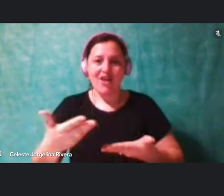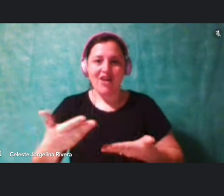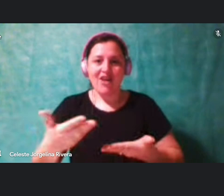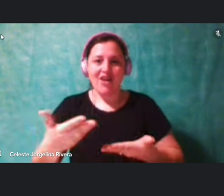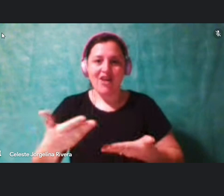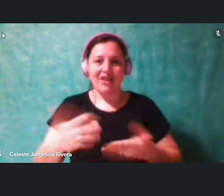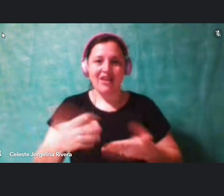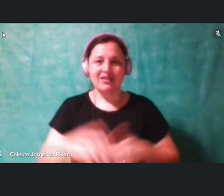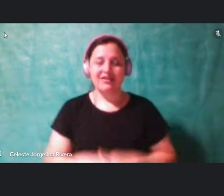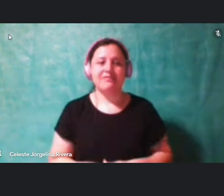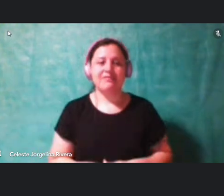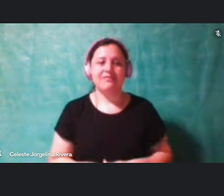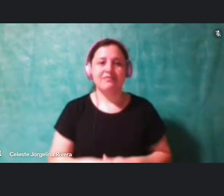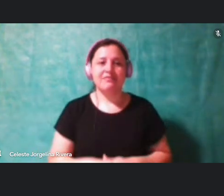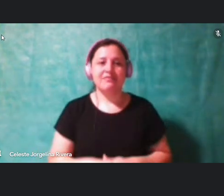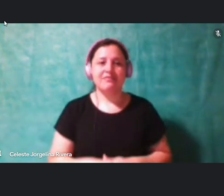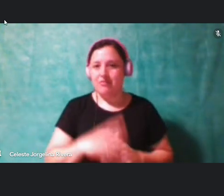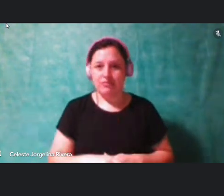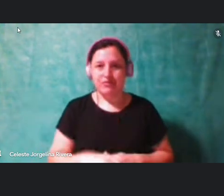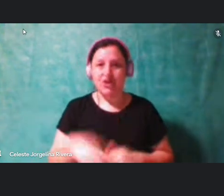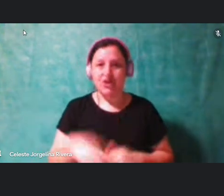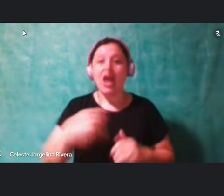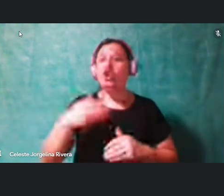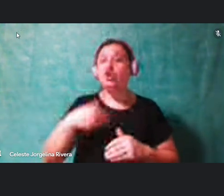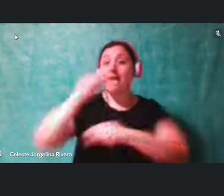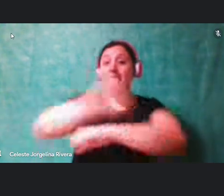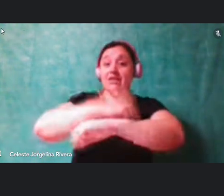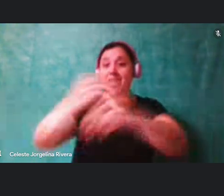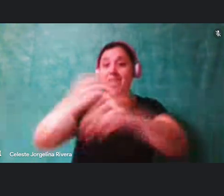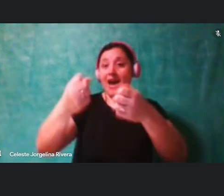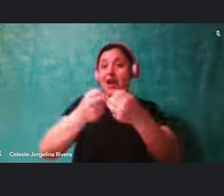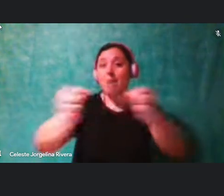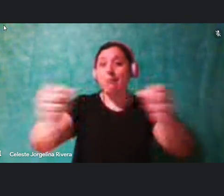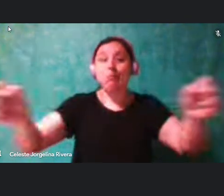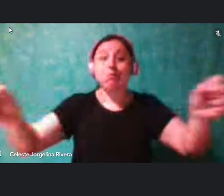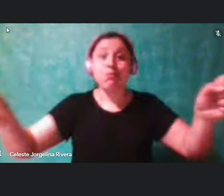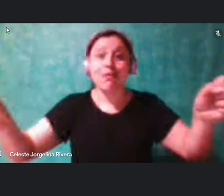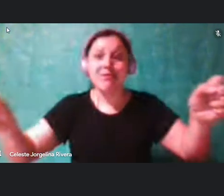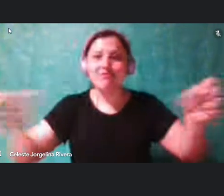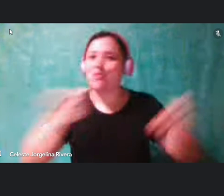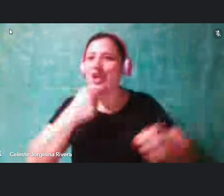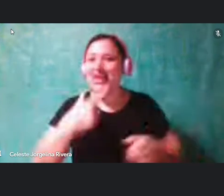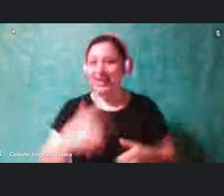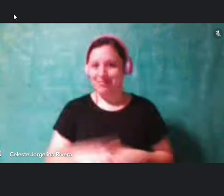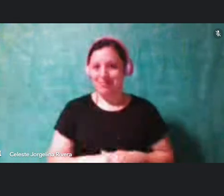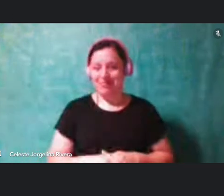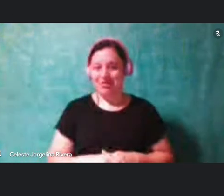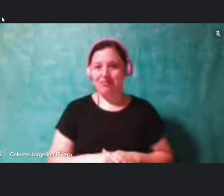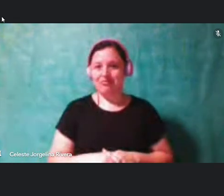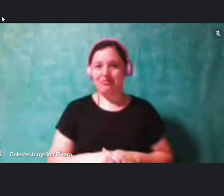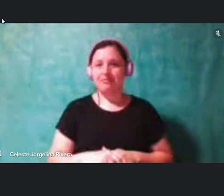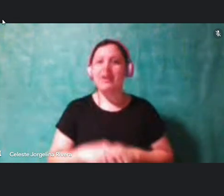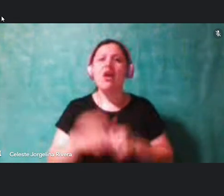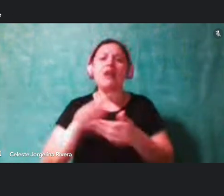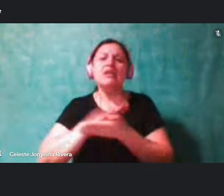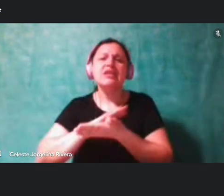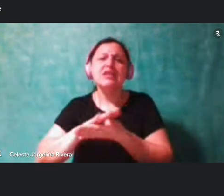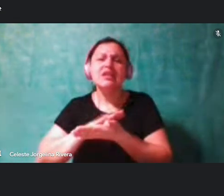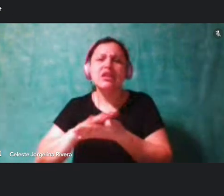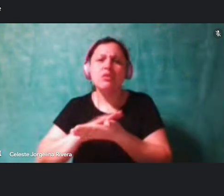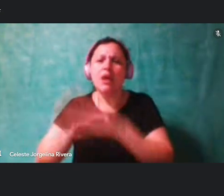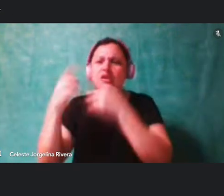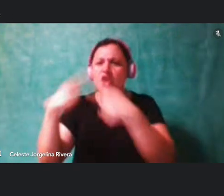esas situaciones. Pero en los textos que nosotros vamos a ver, no lo vamos a ver allá, ¿sí? Pero también era